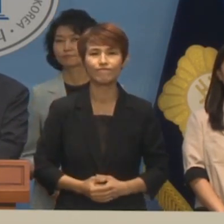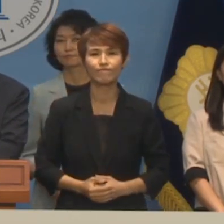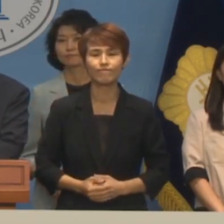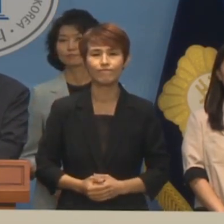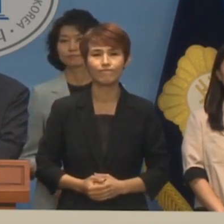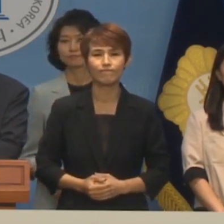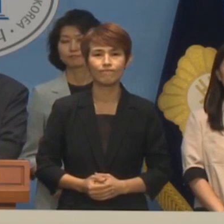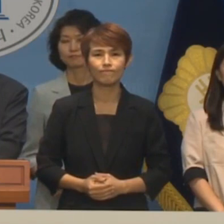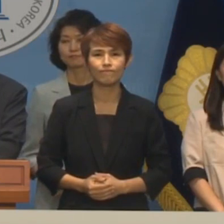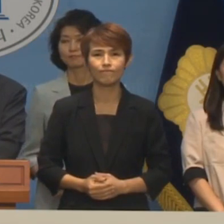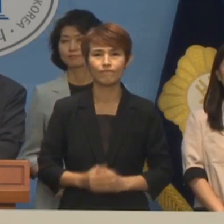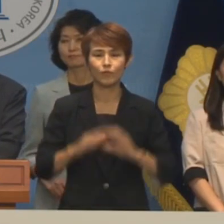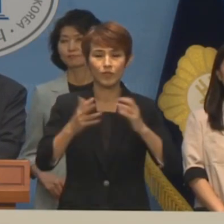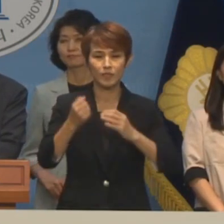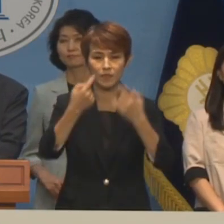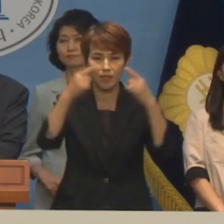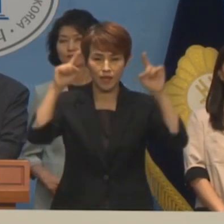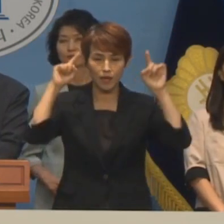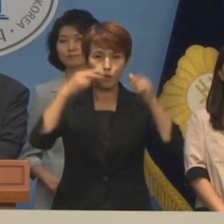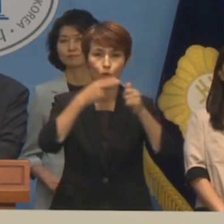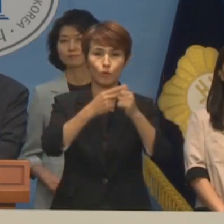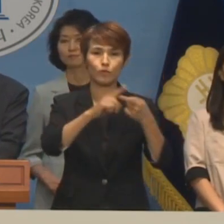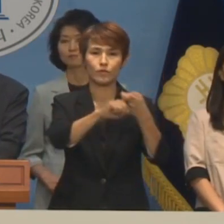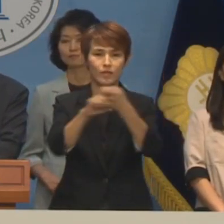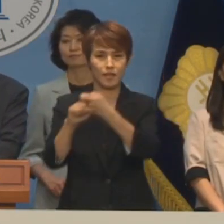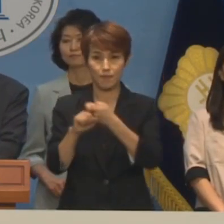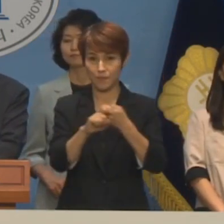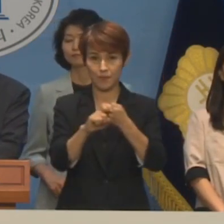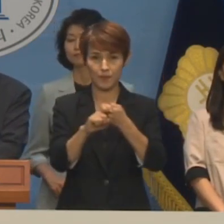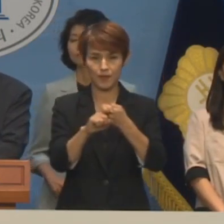다음 국교는 국립대 교수회 연합회